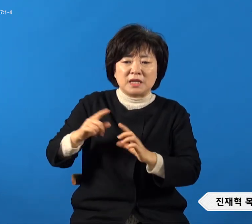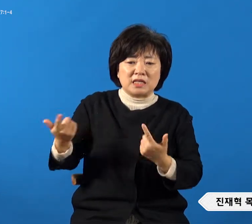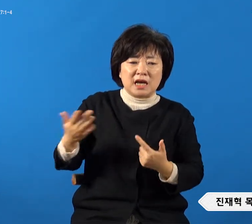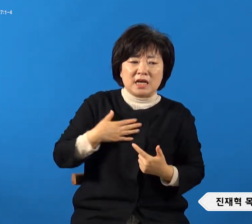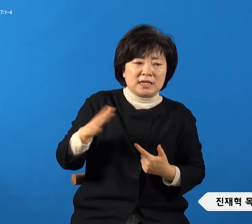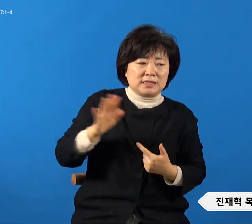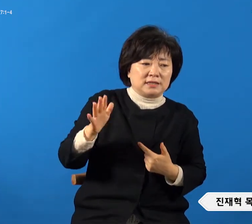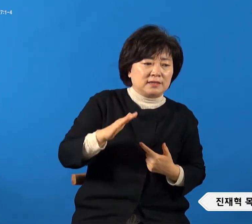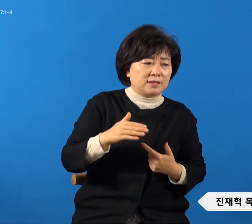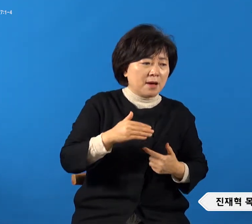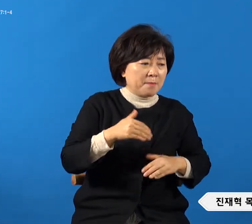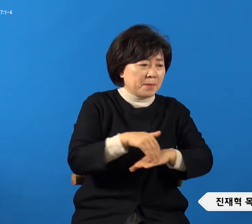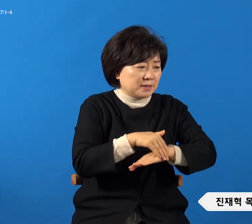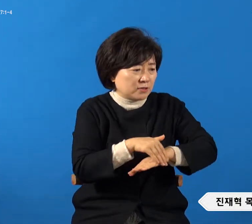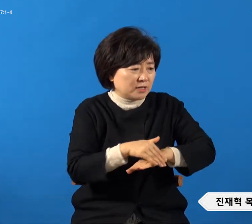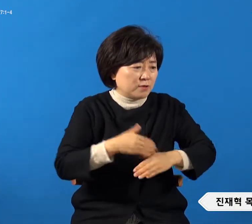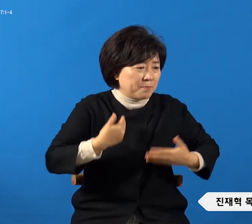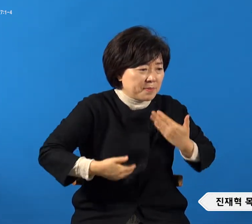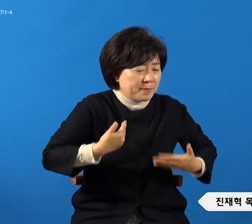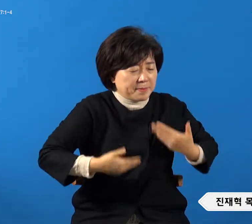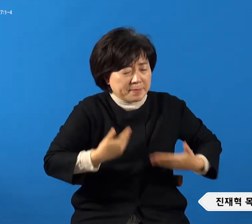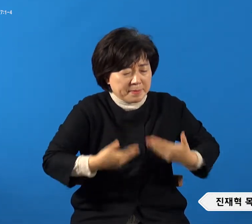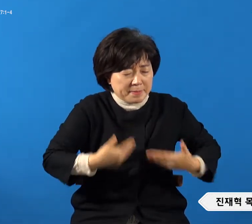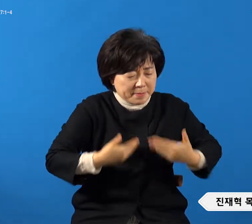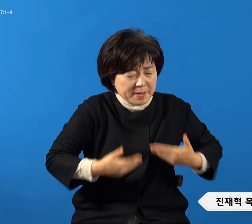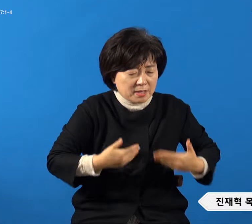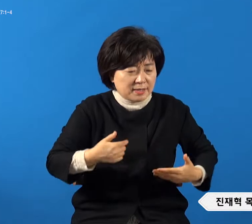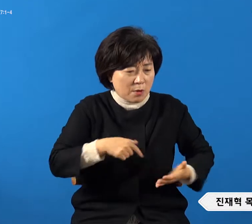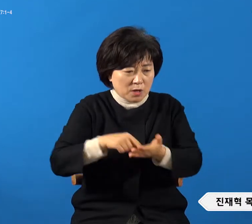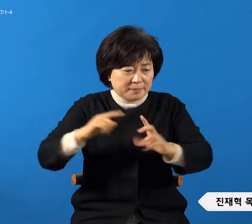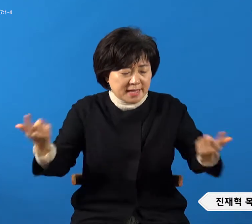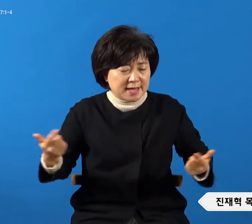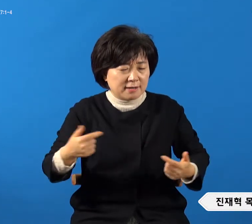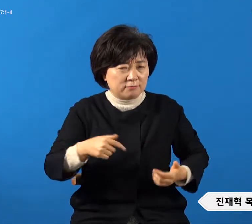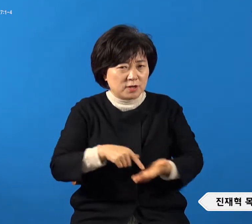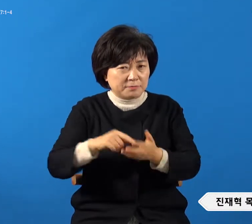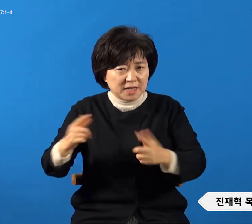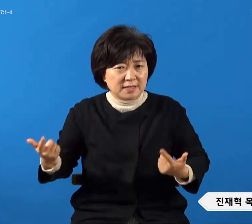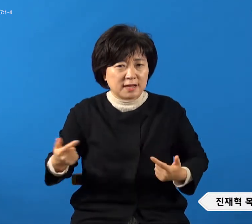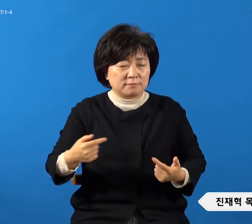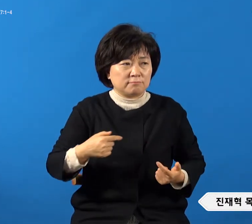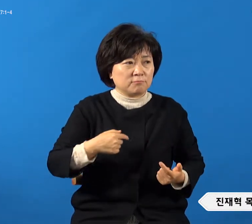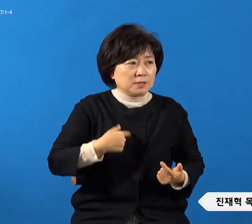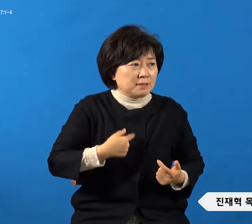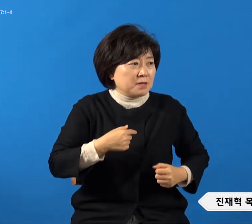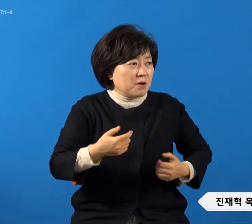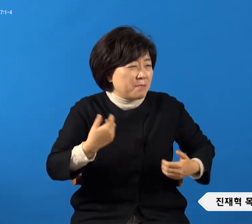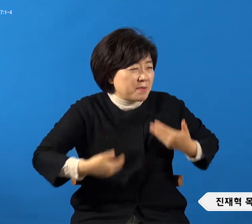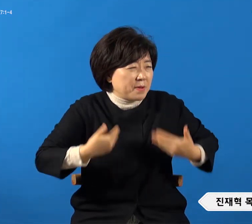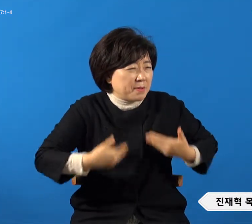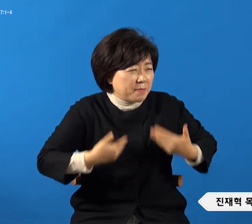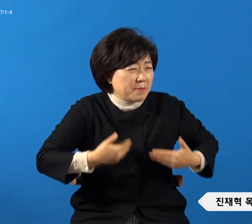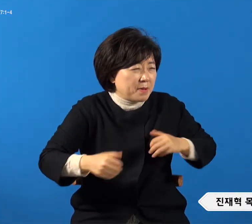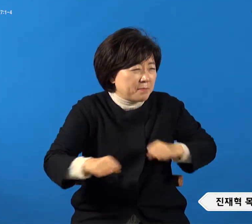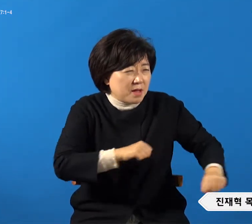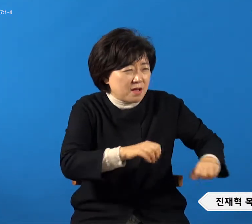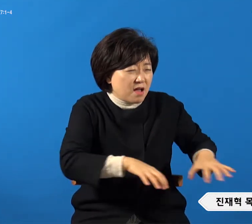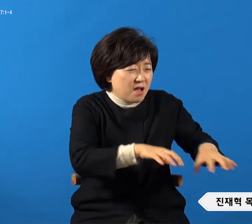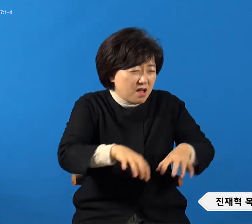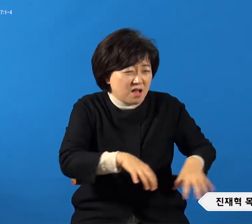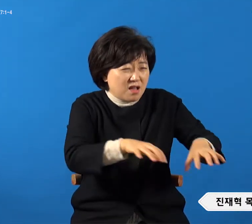빡빡하게 짜여지고 정신없는 스케줄 가운데 나는 외롭지 않다고 그렇게 독백하고 싶은 우리 자신들을